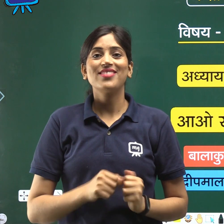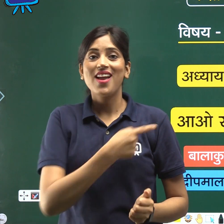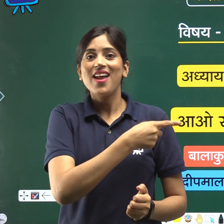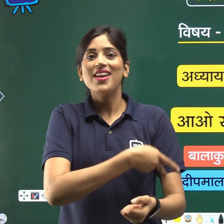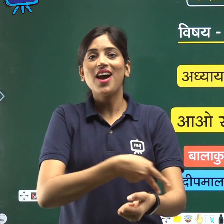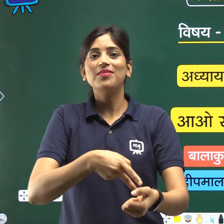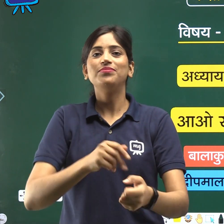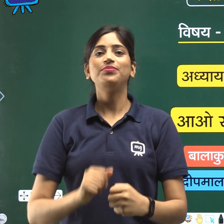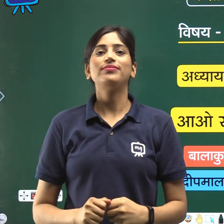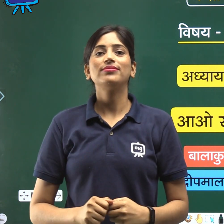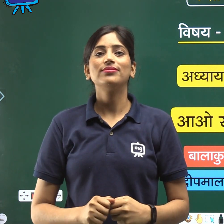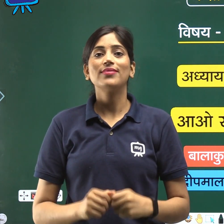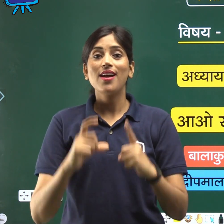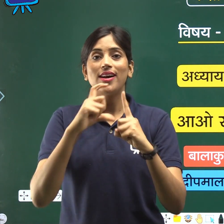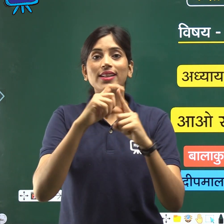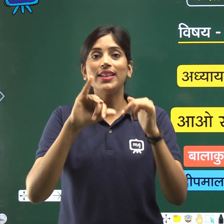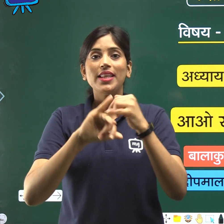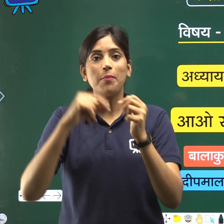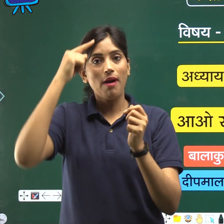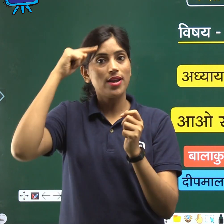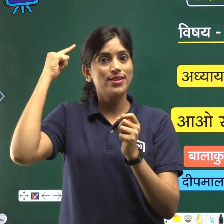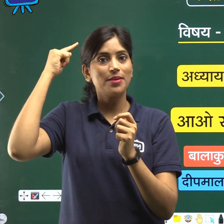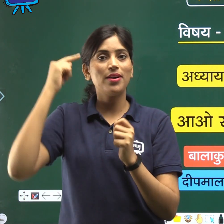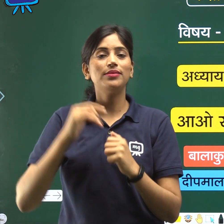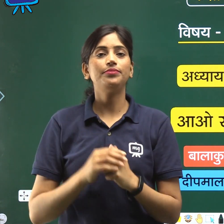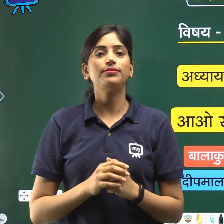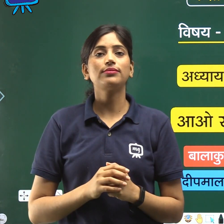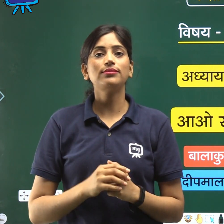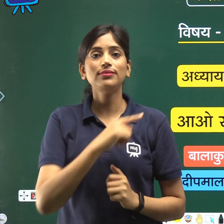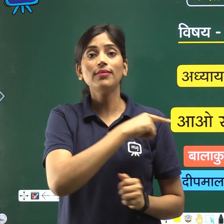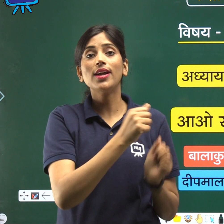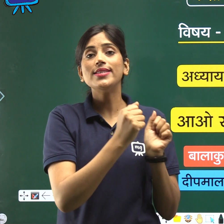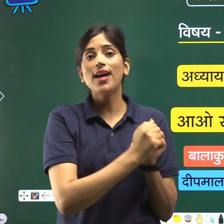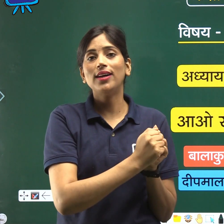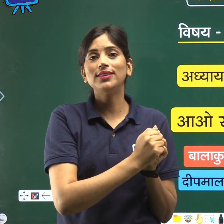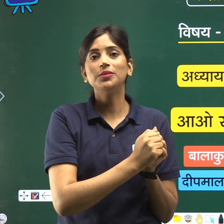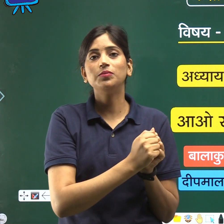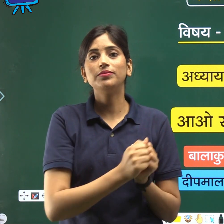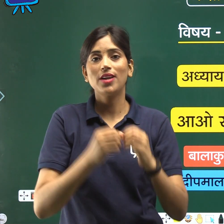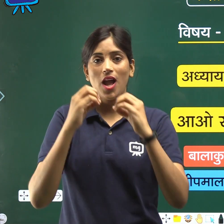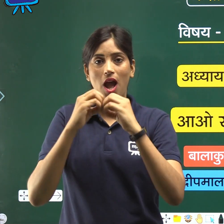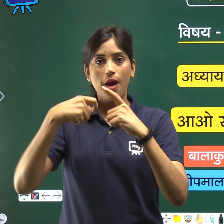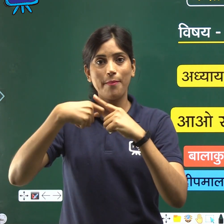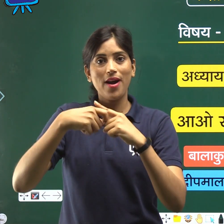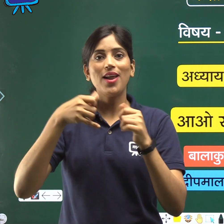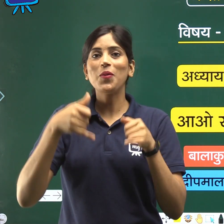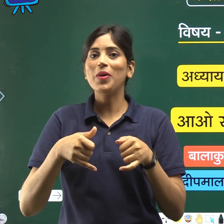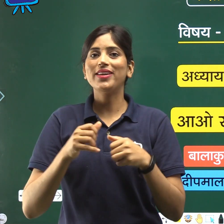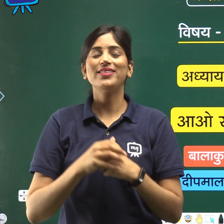मेरा नाम दीपमाला शर्मा, मेरे साथ बाला